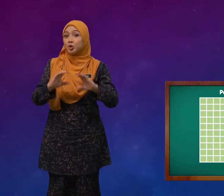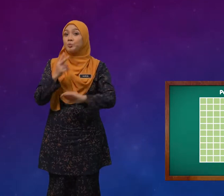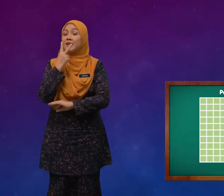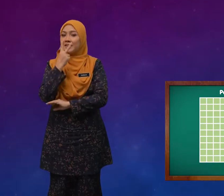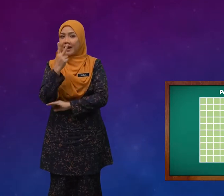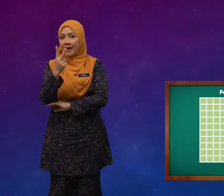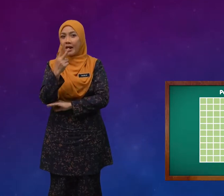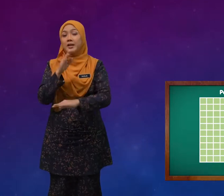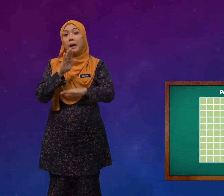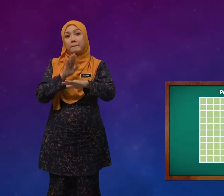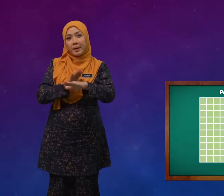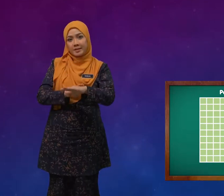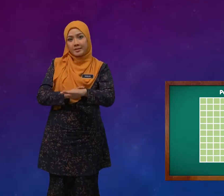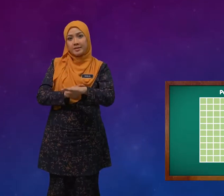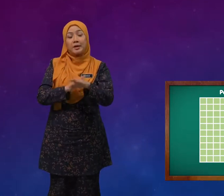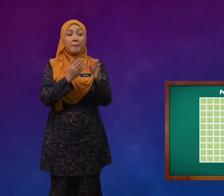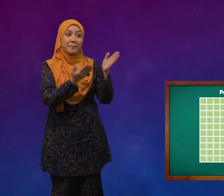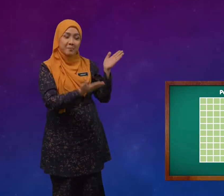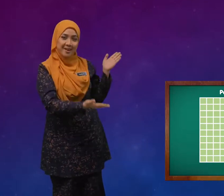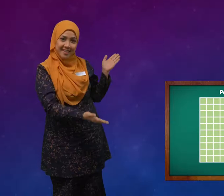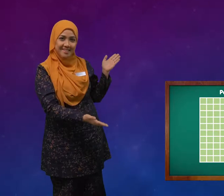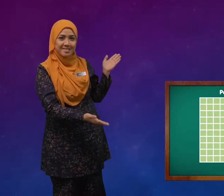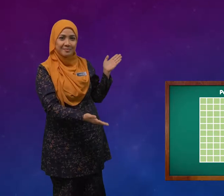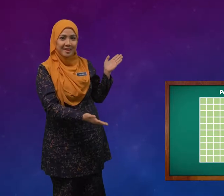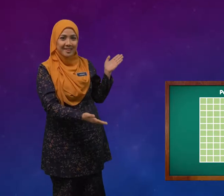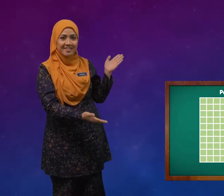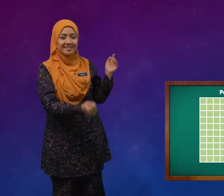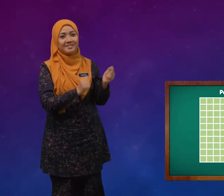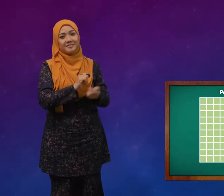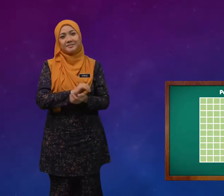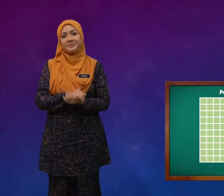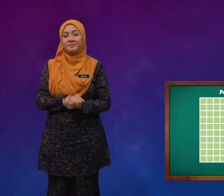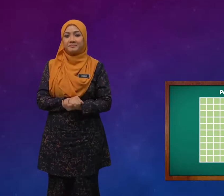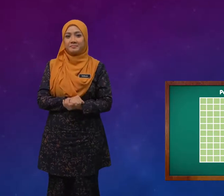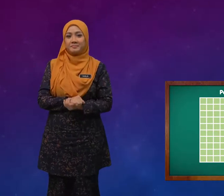Cuba lihat pada paparan di sebelah.